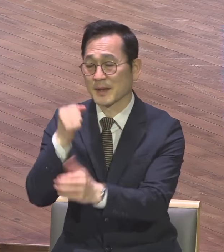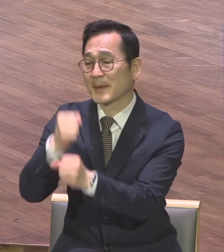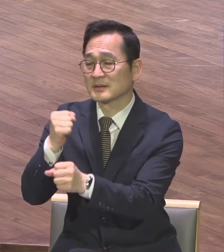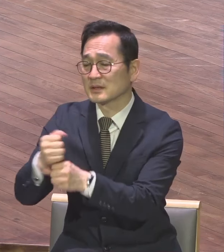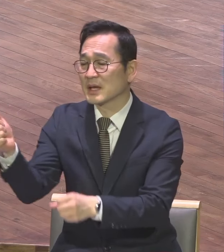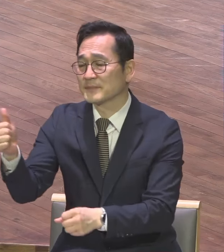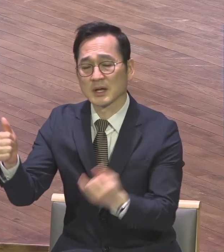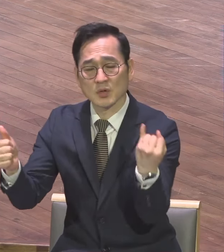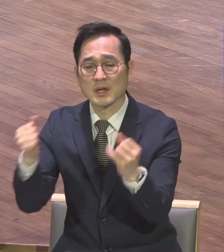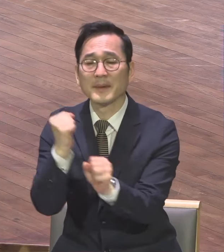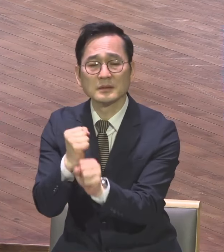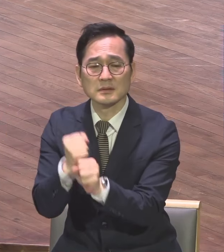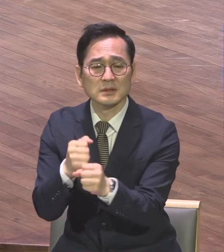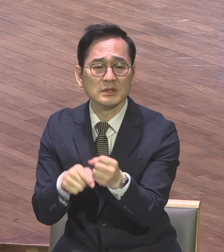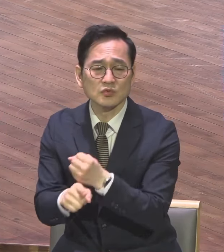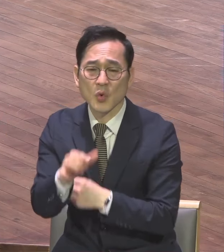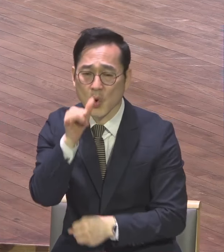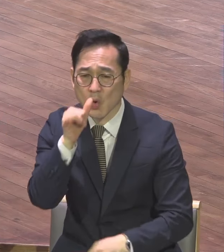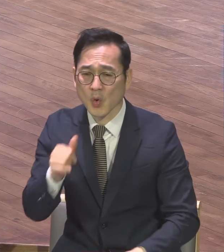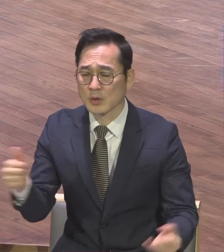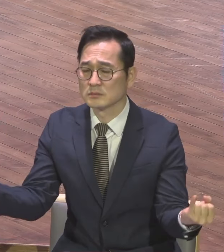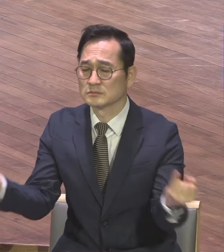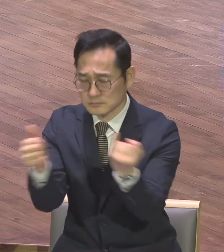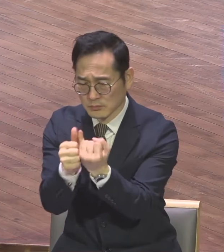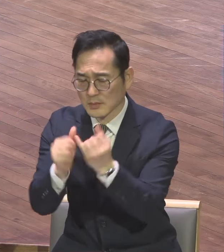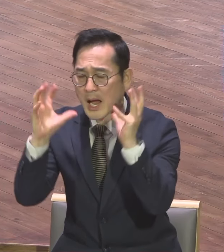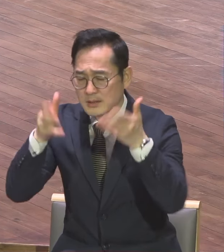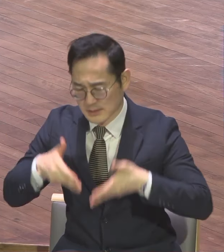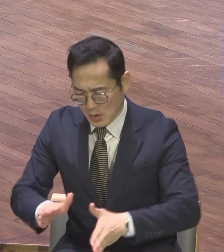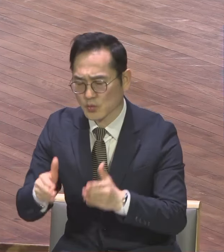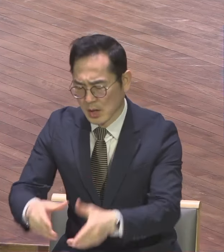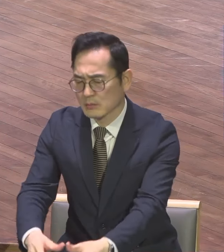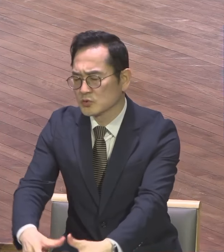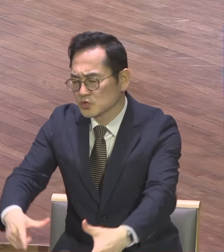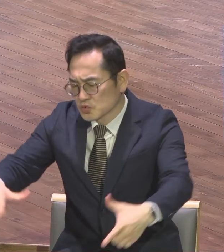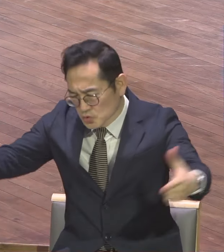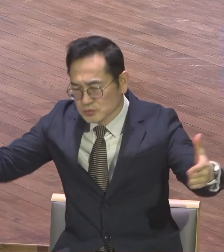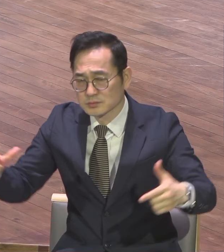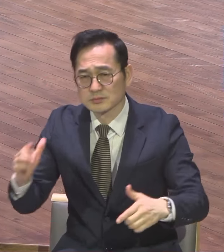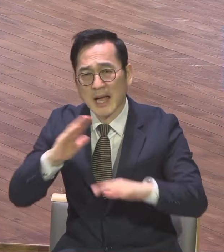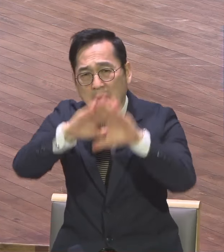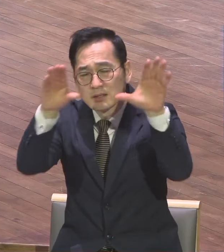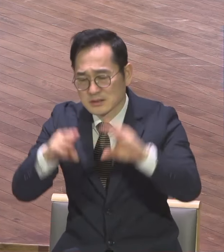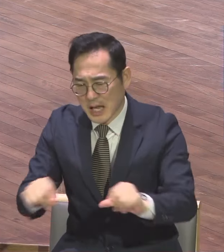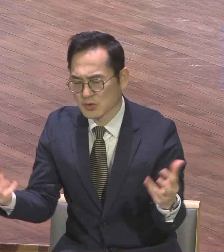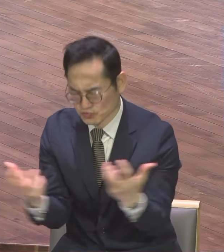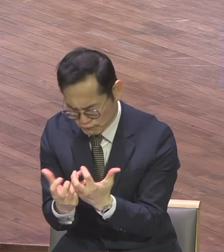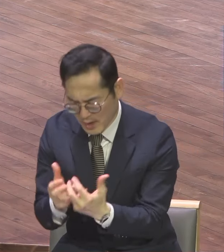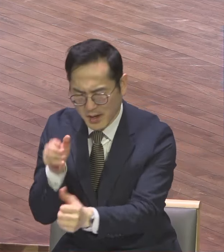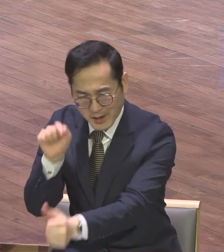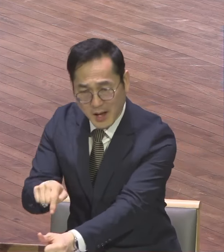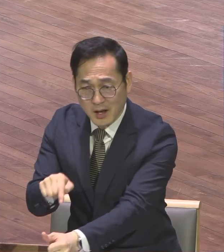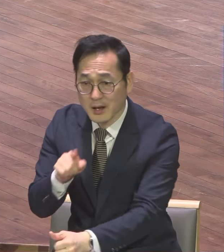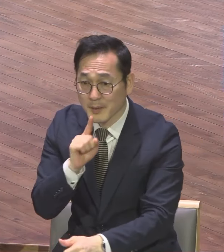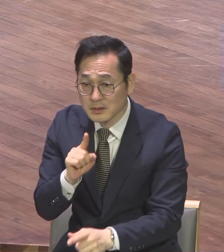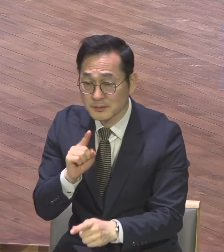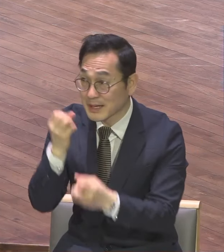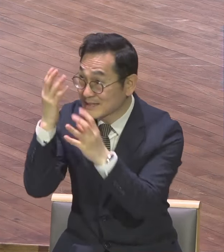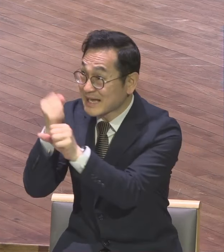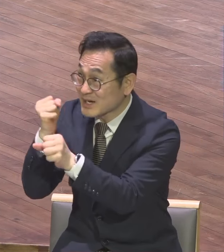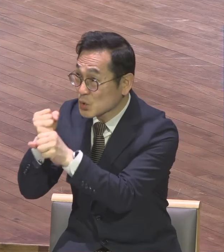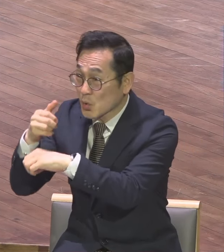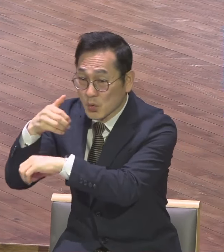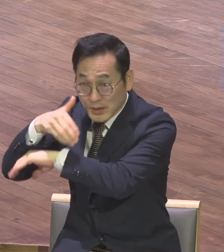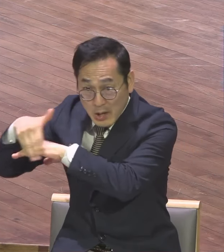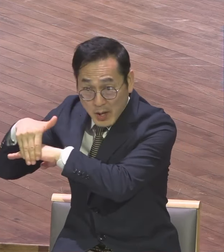창조하시고 말이야. 생육하고 번성해라. 하늘과 땅에 충만해라. 그랬는데 창조 원리 어긋난 거잖아요